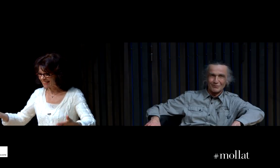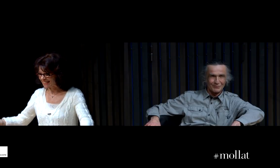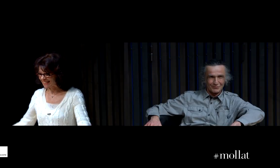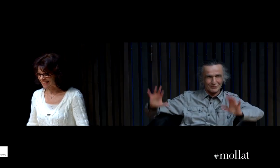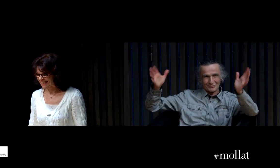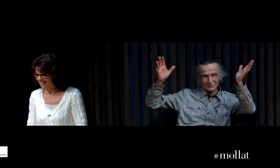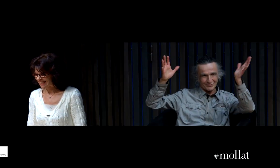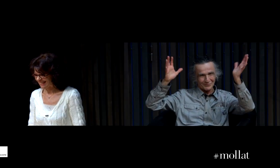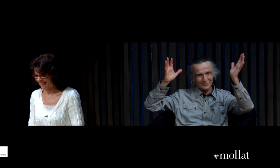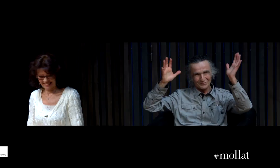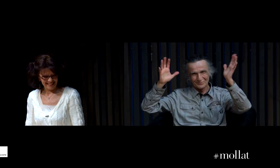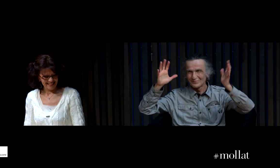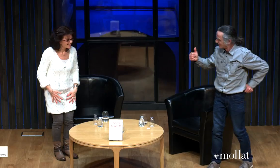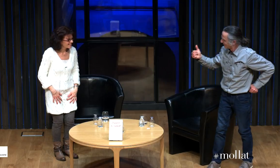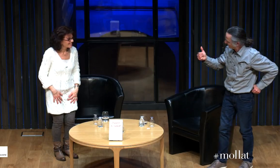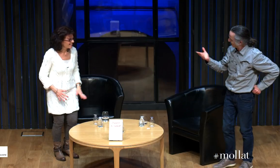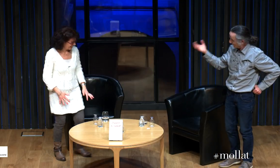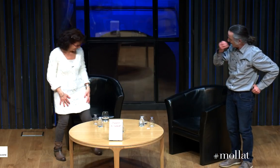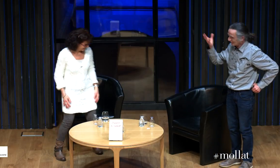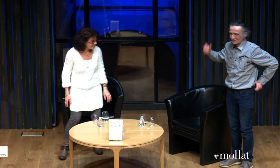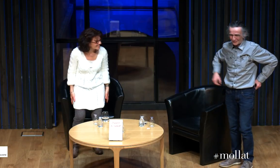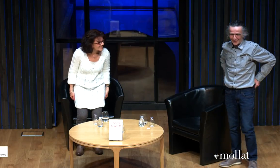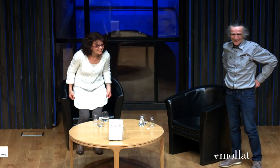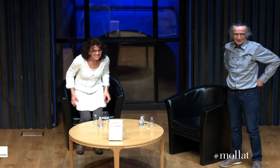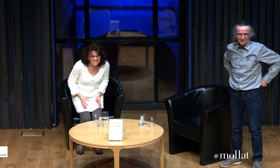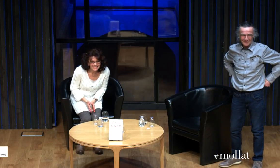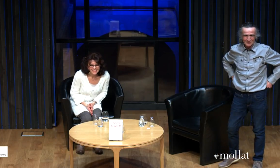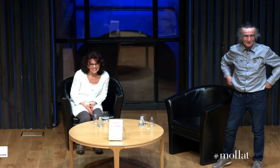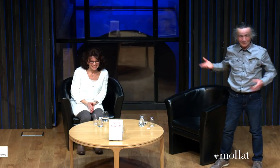voilà, bravo.